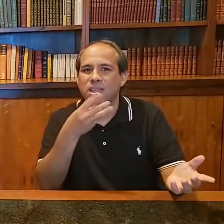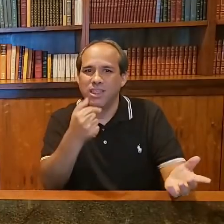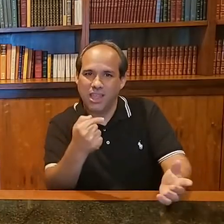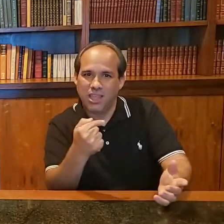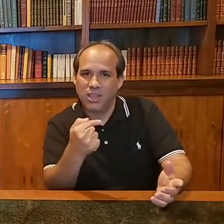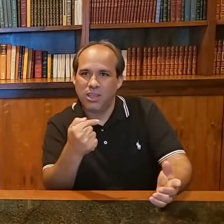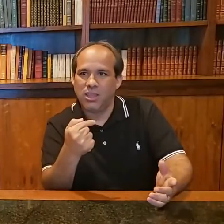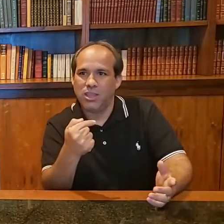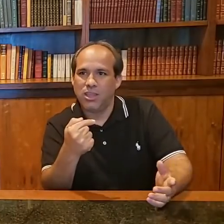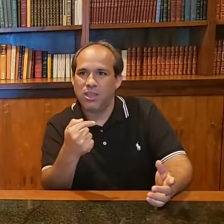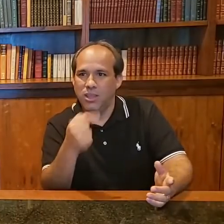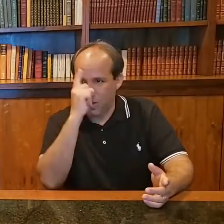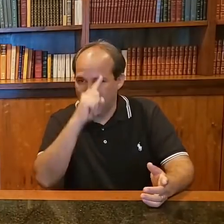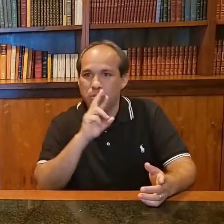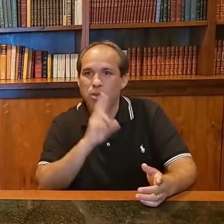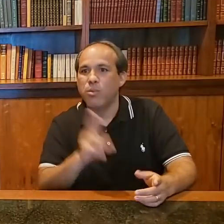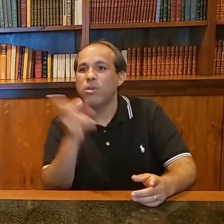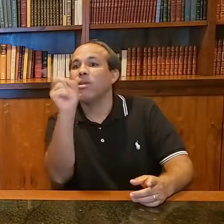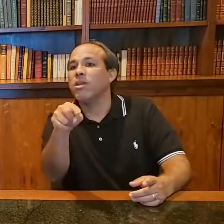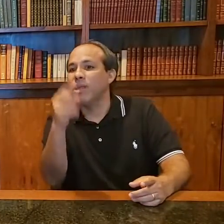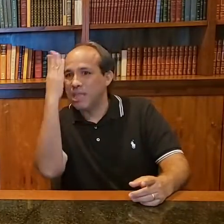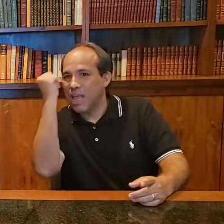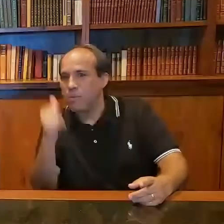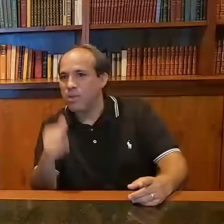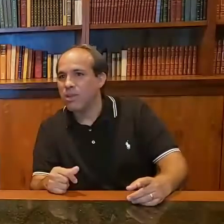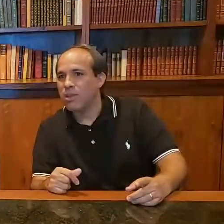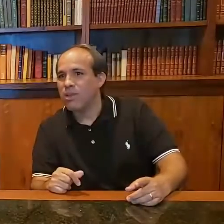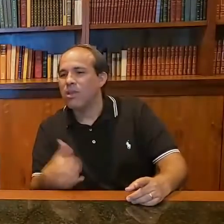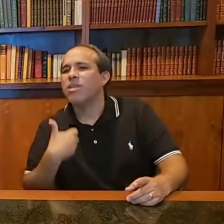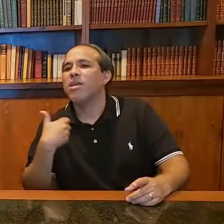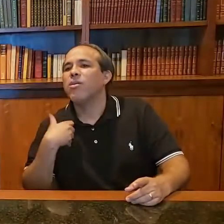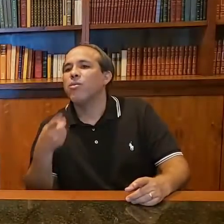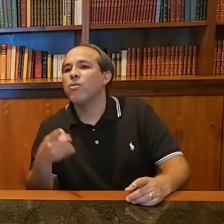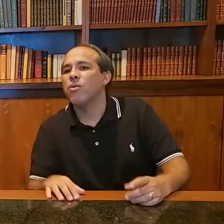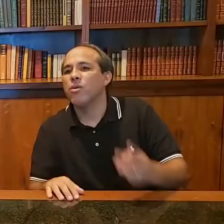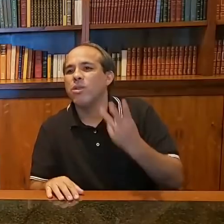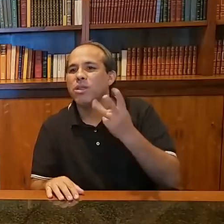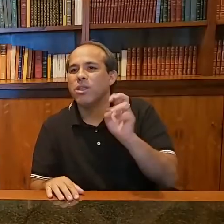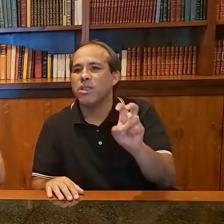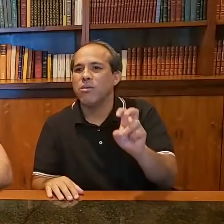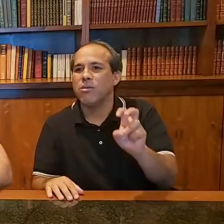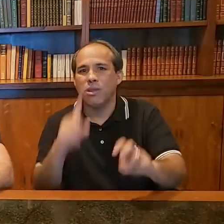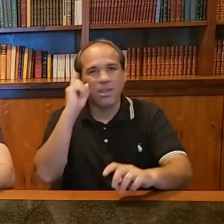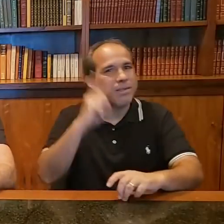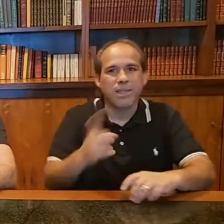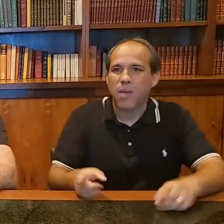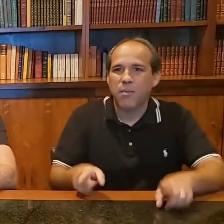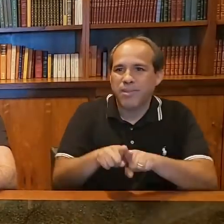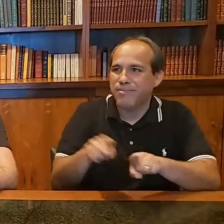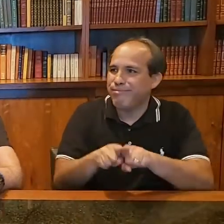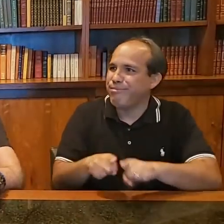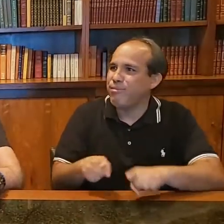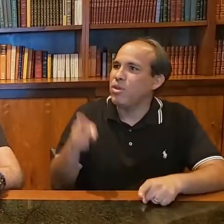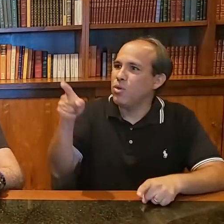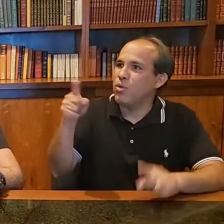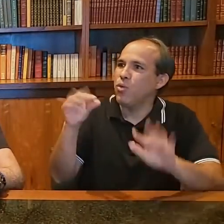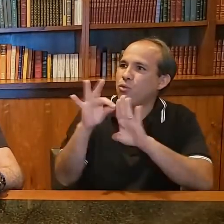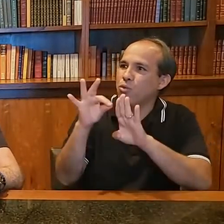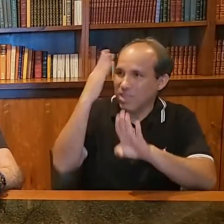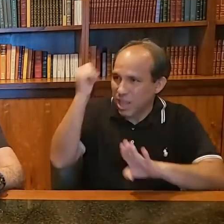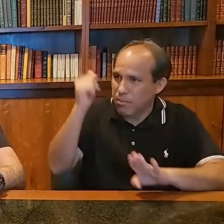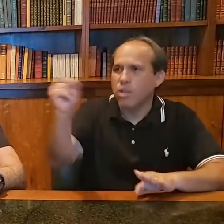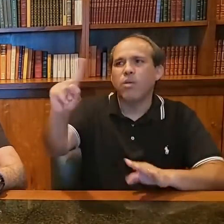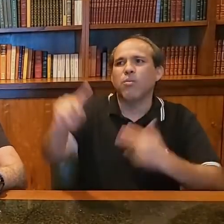37. Não diz nome, não. 37, não sabe. Você ele traz aí. Não. Qual a tua idade? 35. Não sabe também. Deixa eu ver aqui. Vunduzinho não,